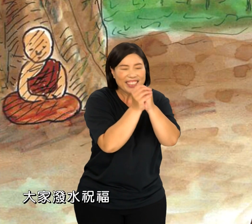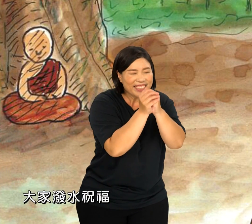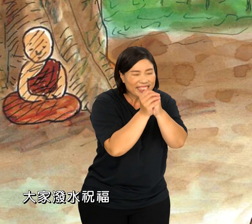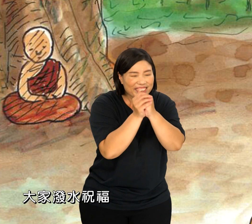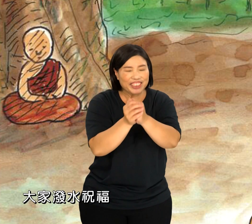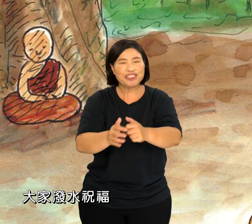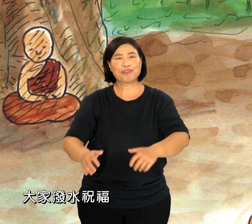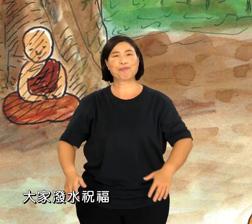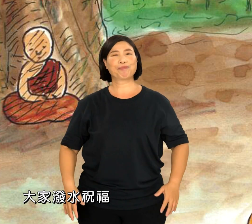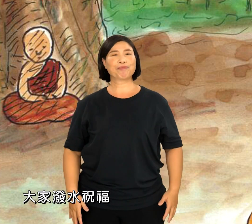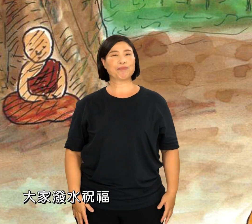水祝福。